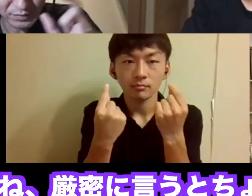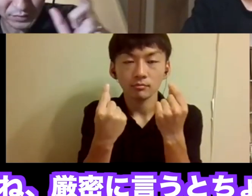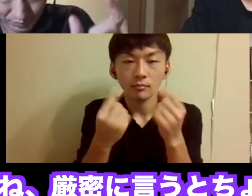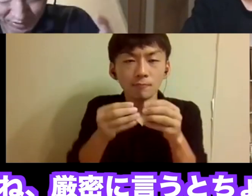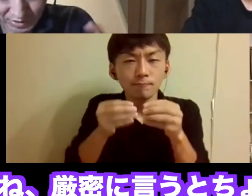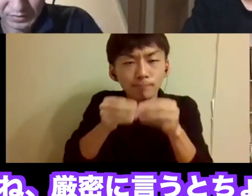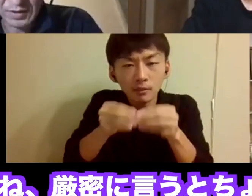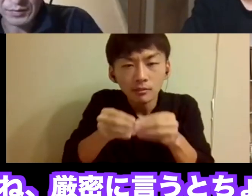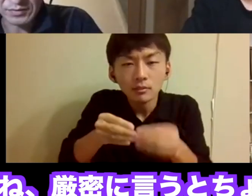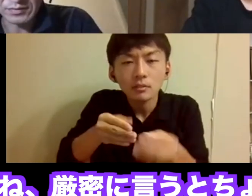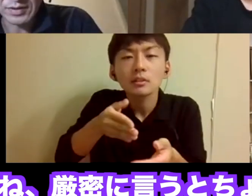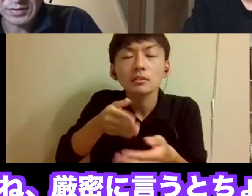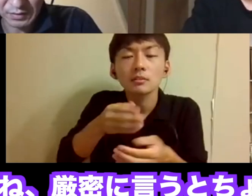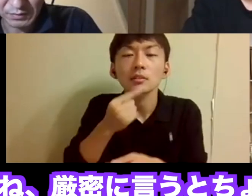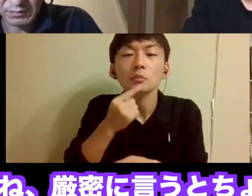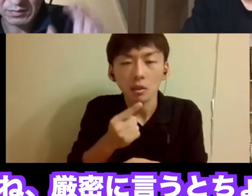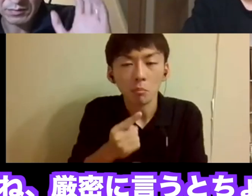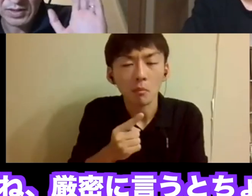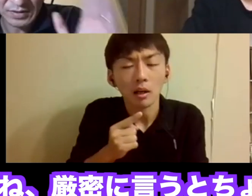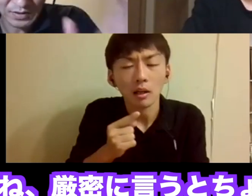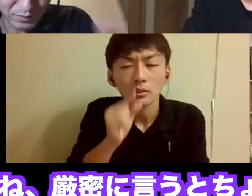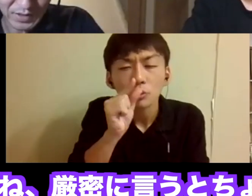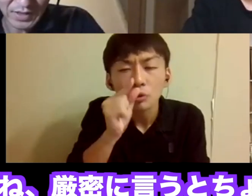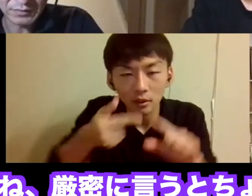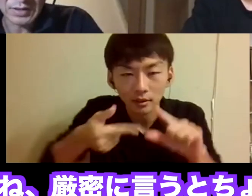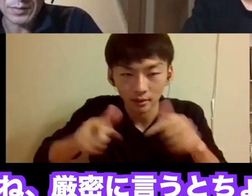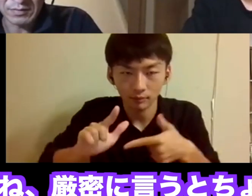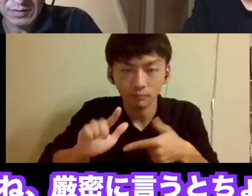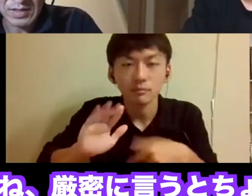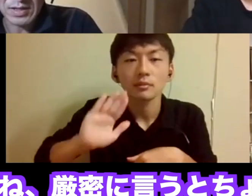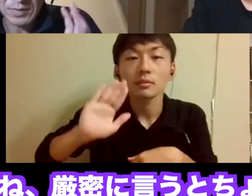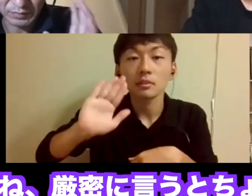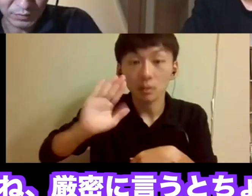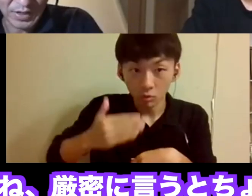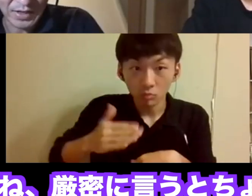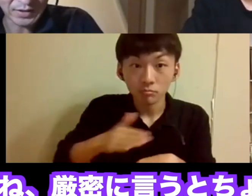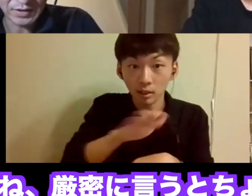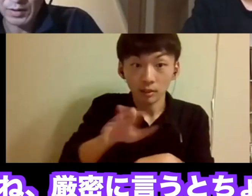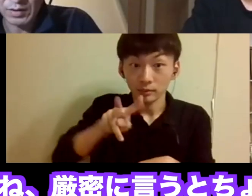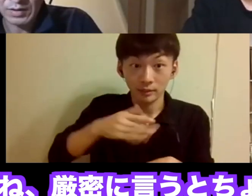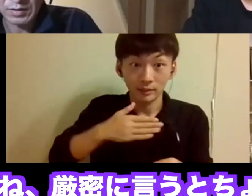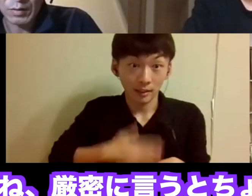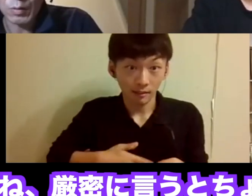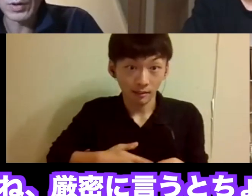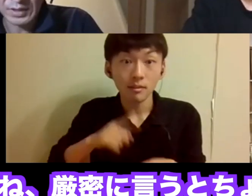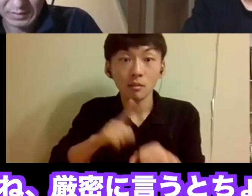違ったりもするんですけど皆さんの理解のためには今の捉え方で ok で